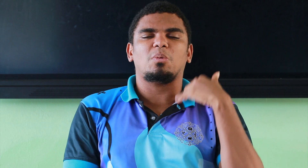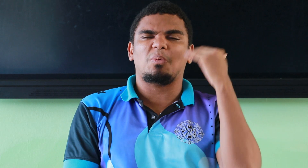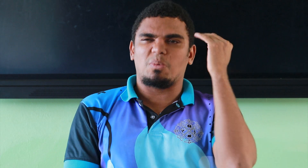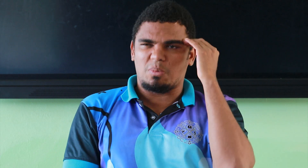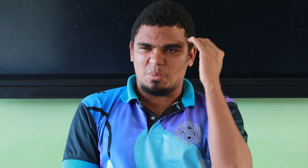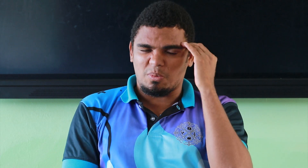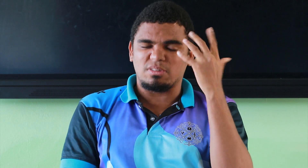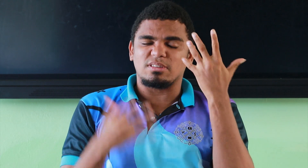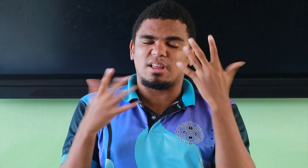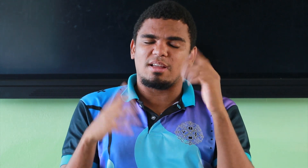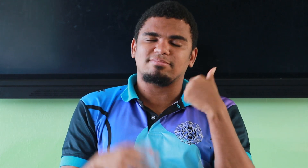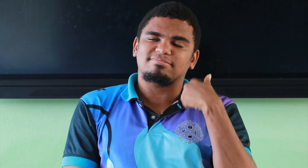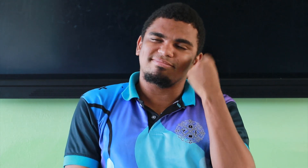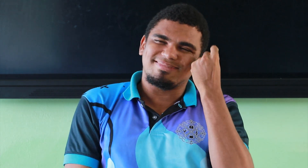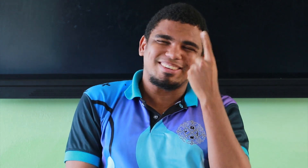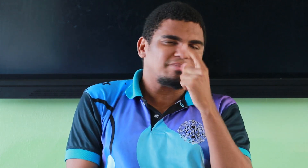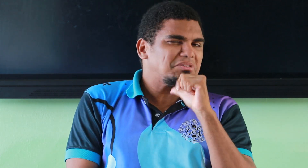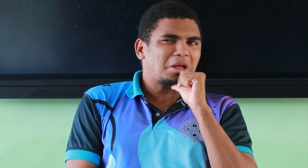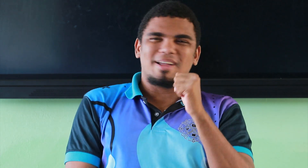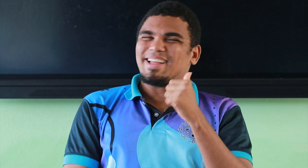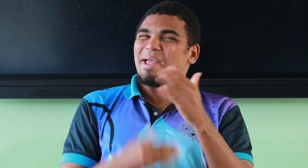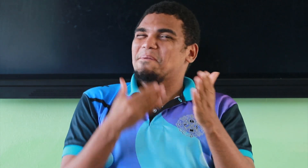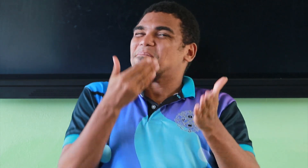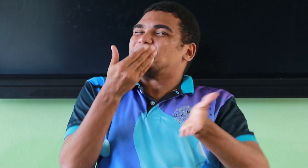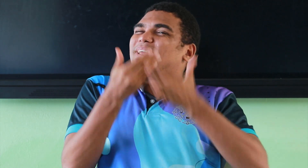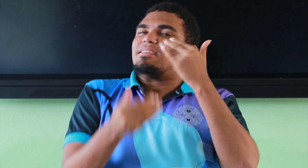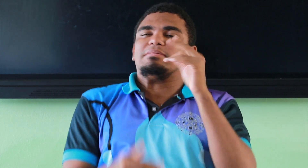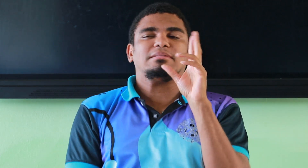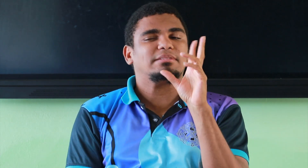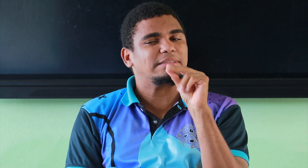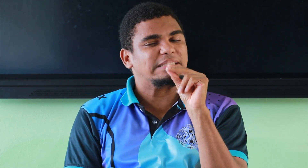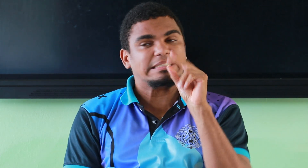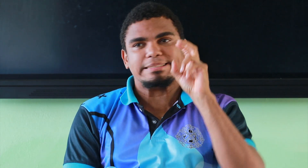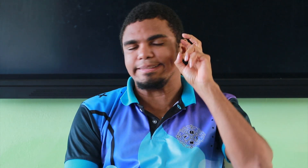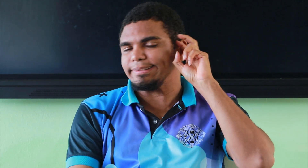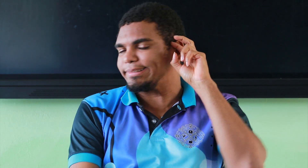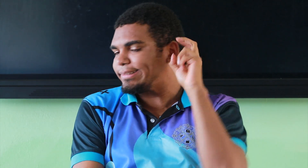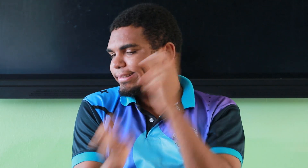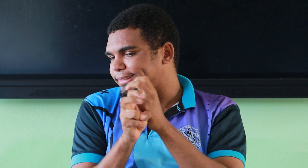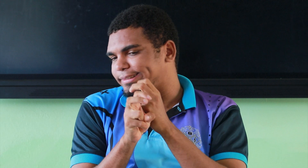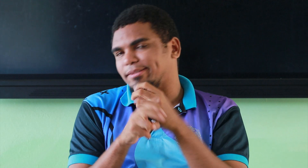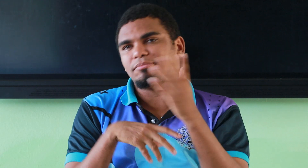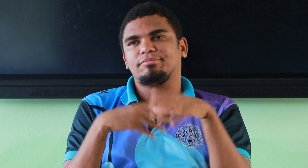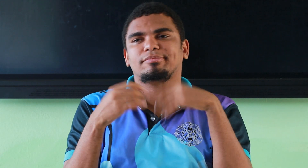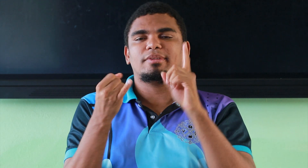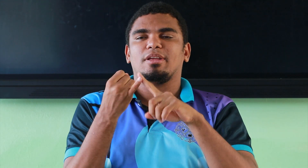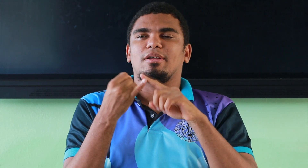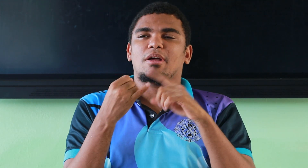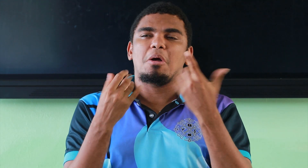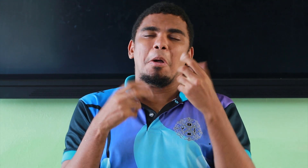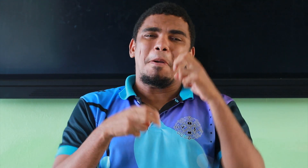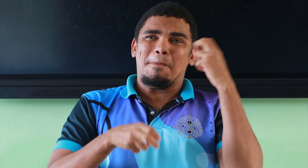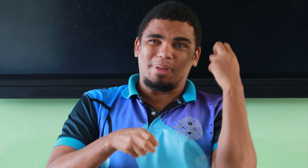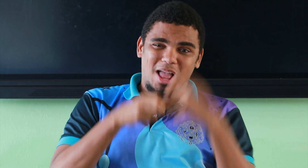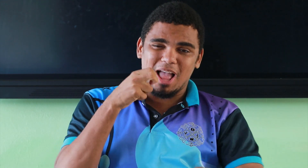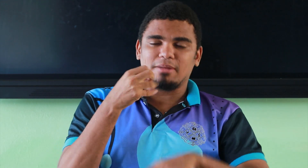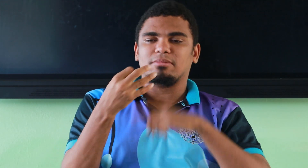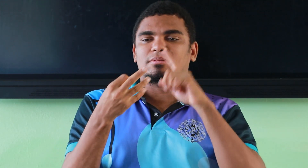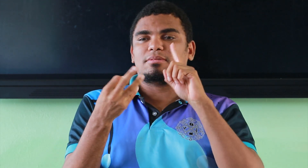sabemos que el mundo entero estuvo sumido durante la pandemia. Las cosas no fueron fáciles. Pasamos por momentos muy